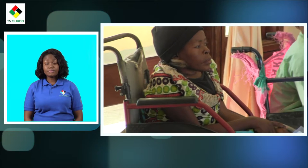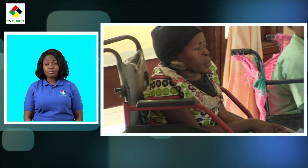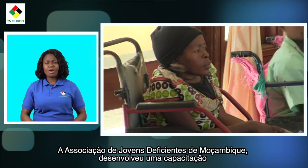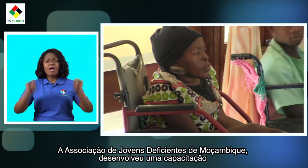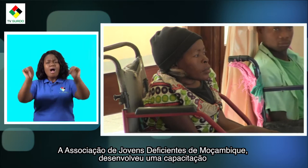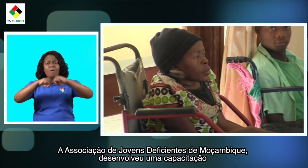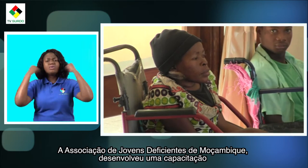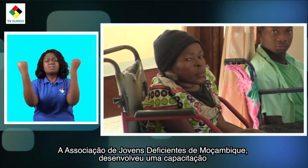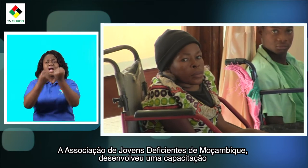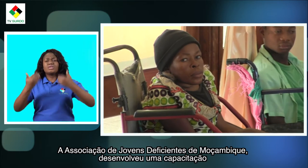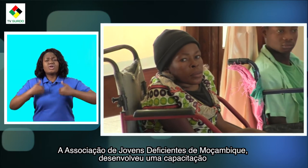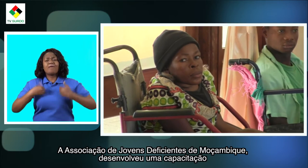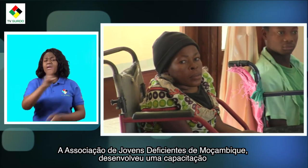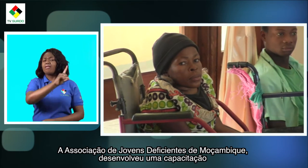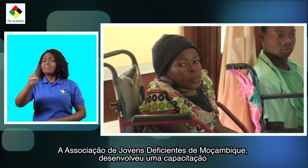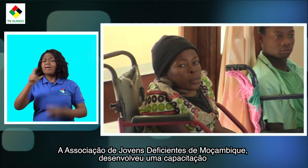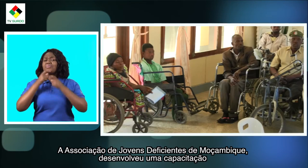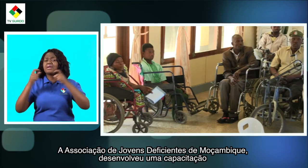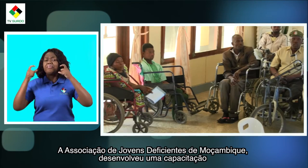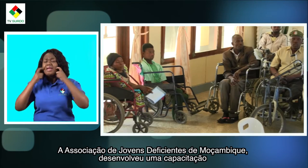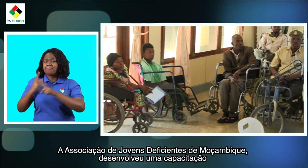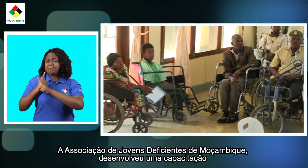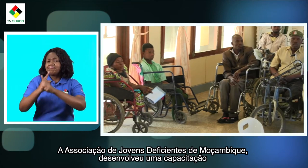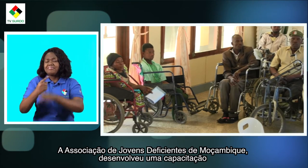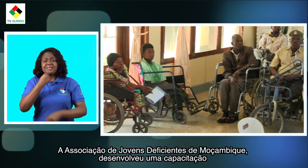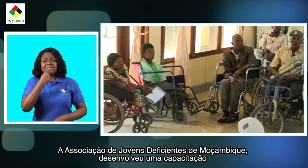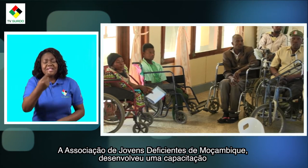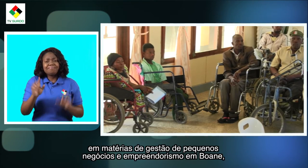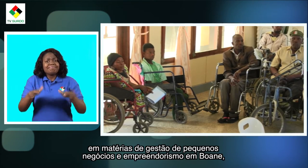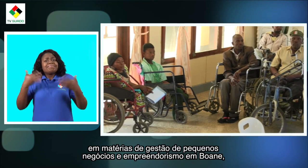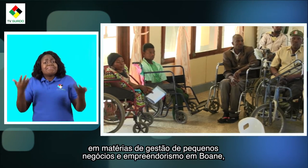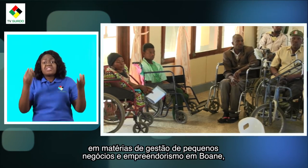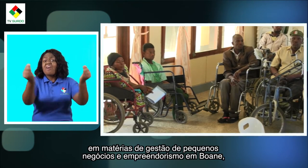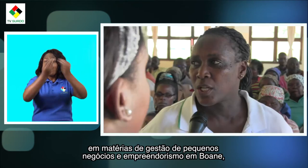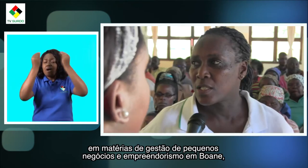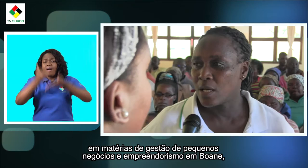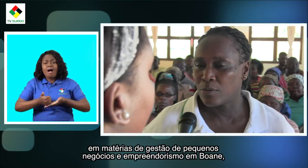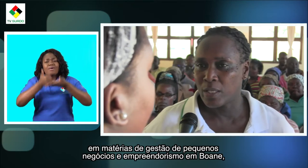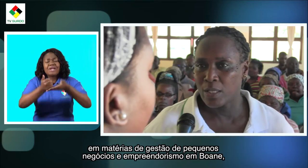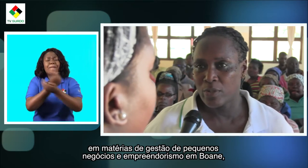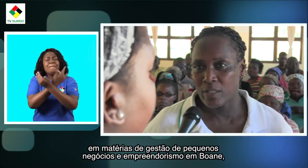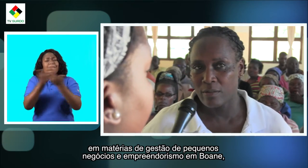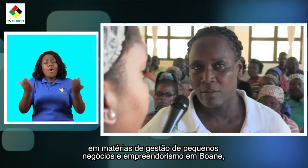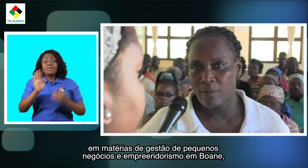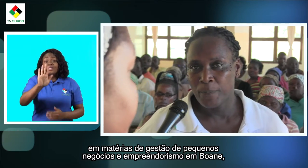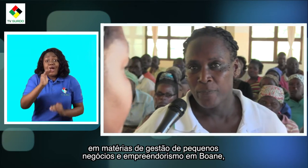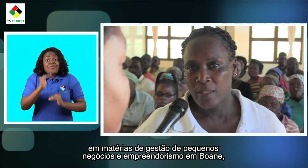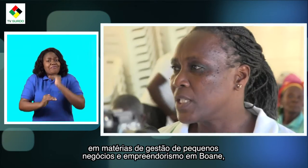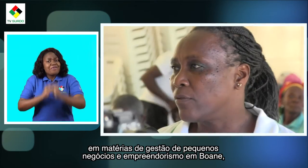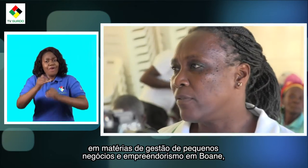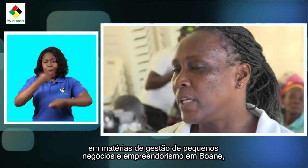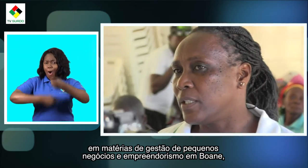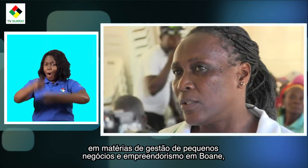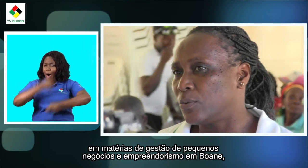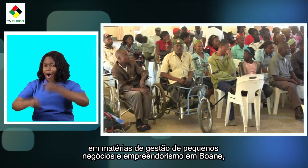A Associação de Jovens Deficientes de Moçambique desenvolveu uma capacitação em matérias de gestão de pequenos negócios e